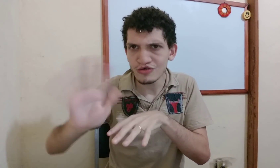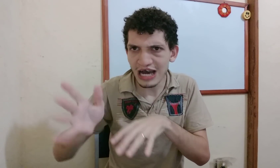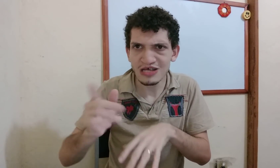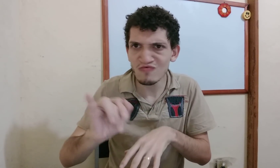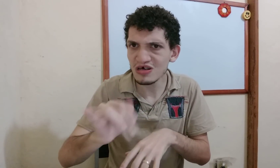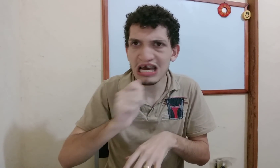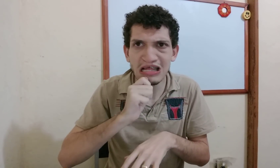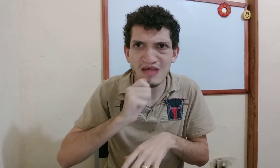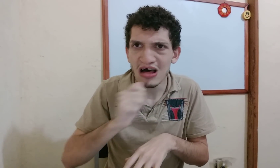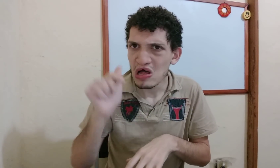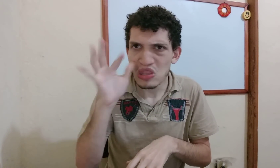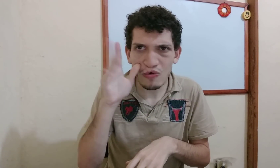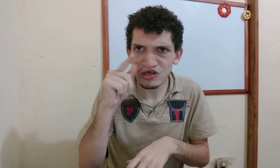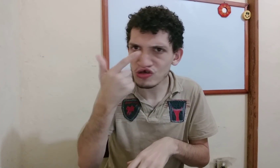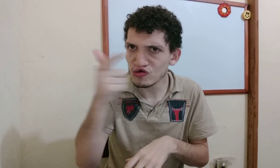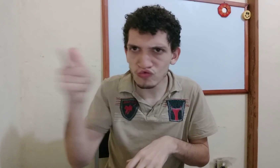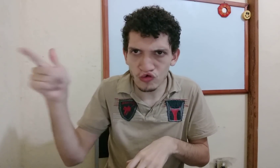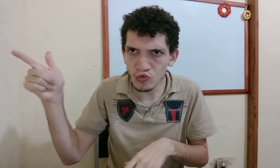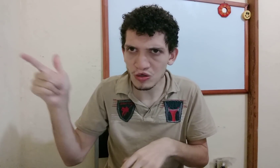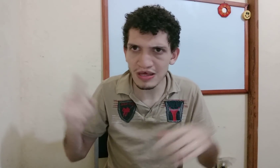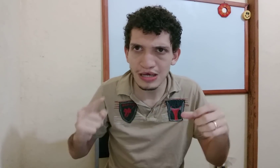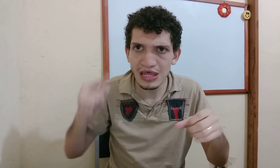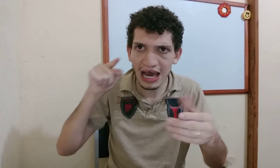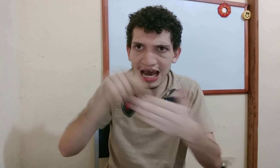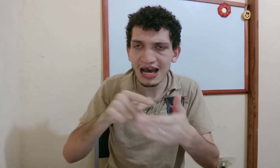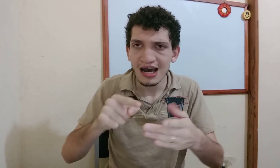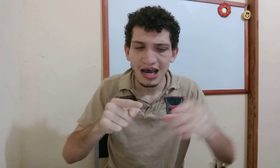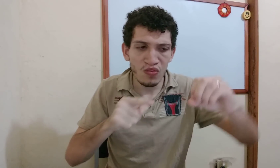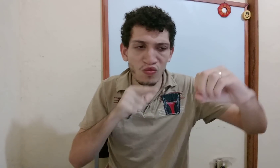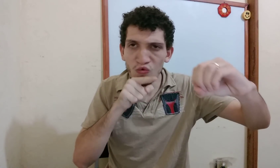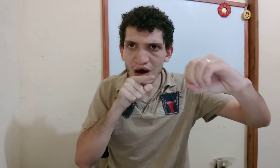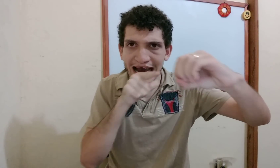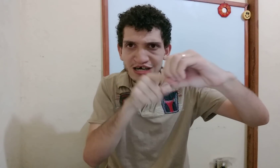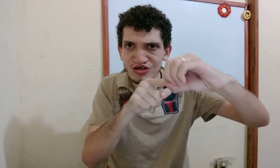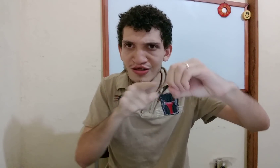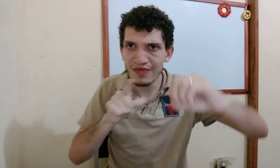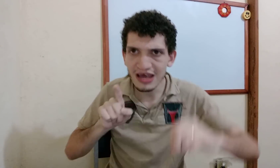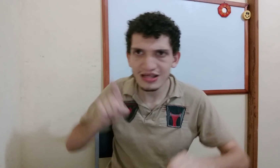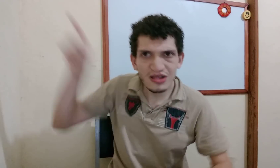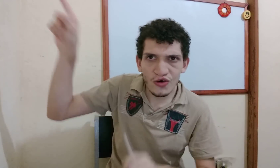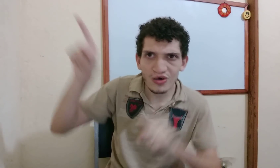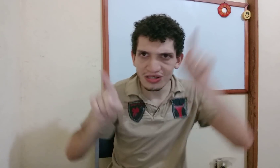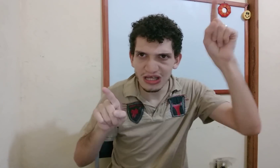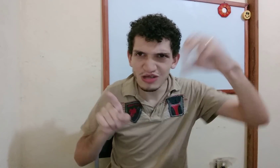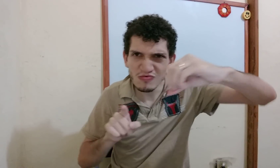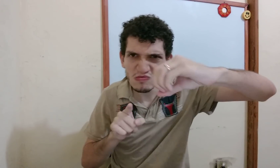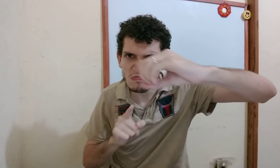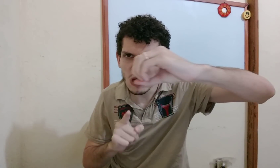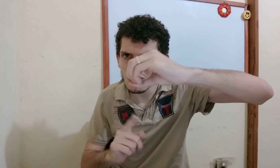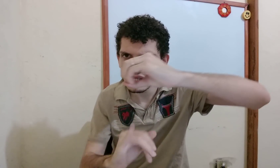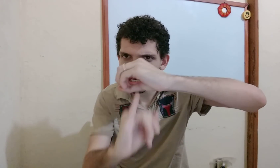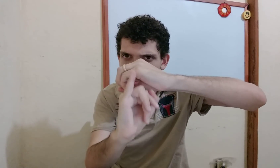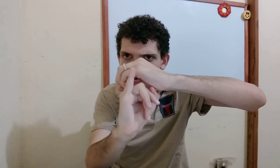já se você ainda não assistiu os outros, tem que clicar no ar que tem aqui, ou aqui, tipo uma coisa assim,